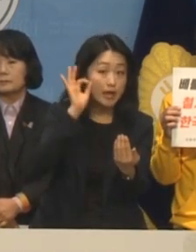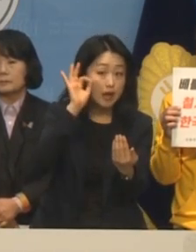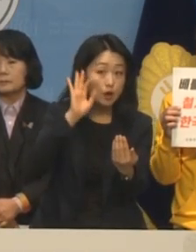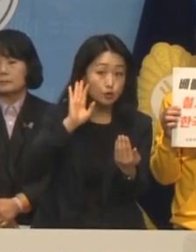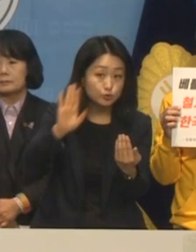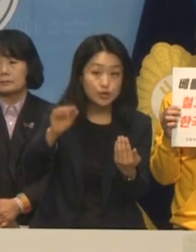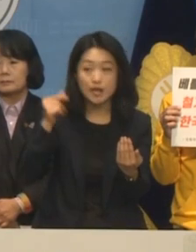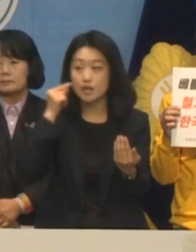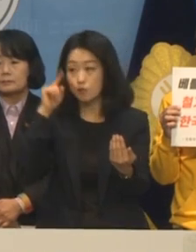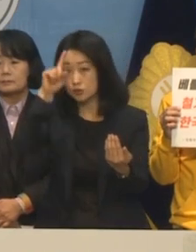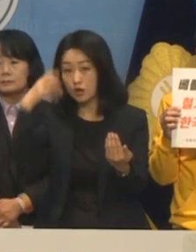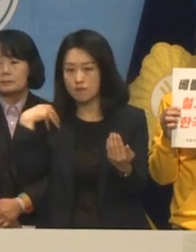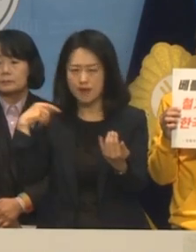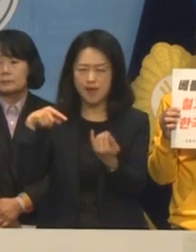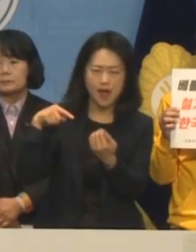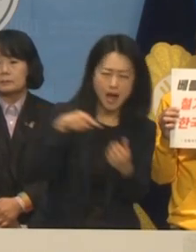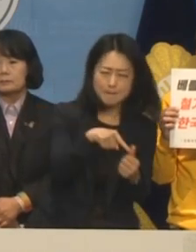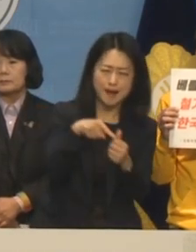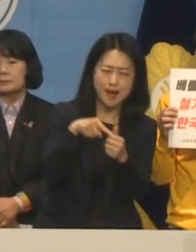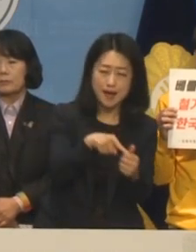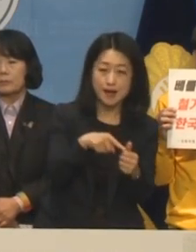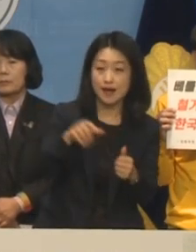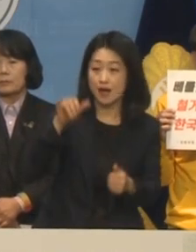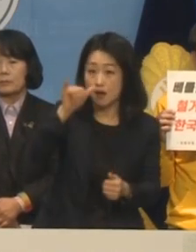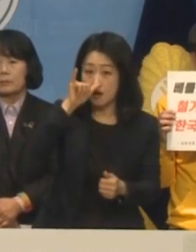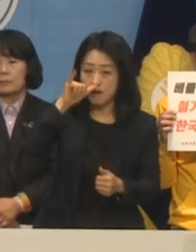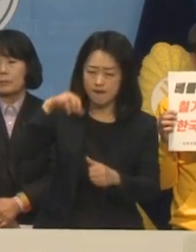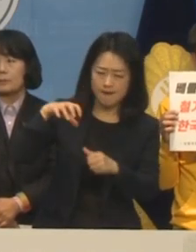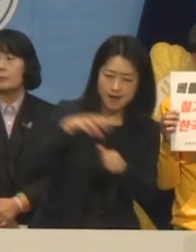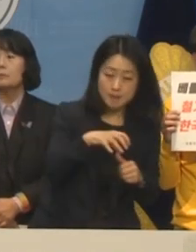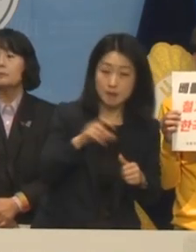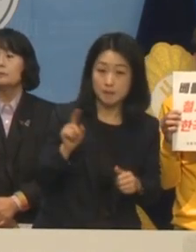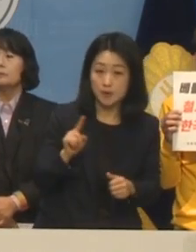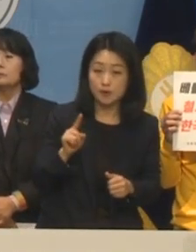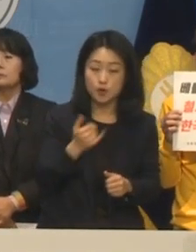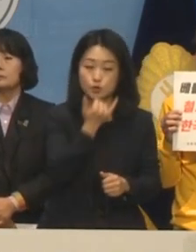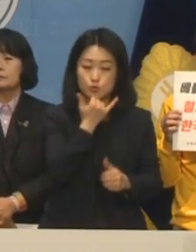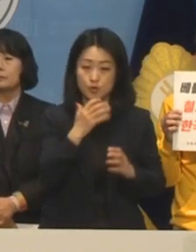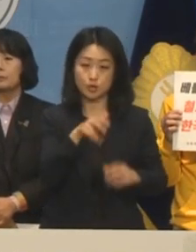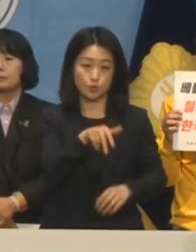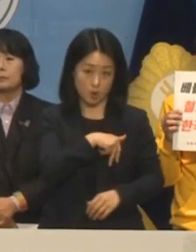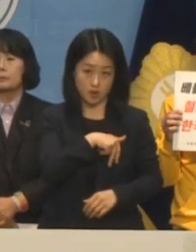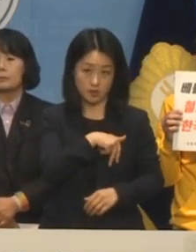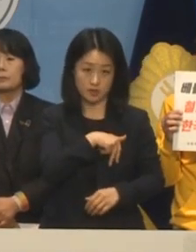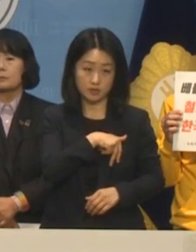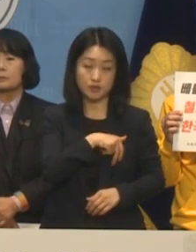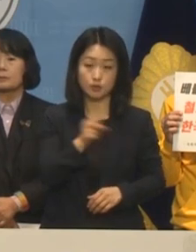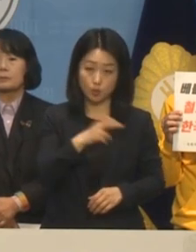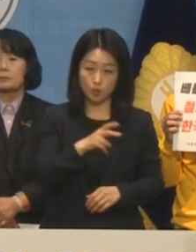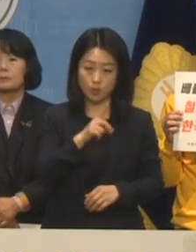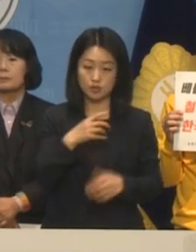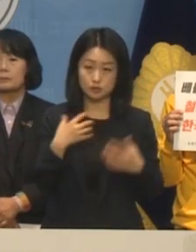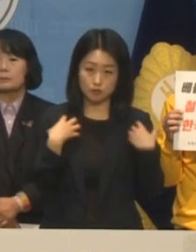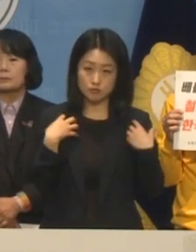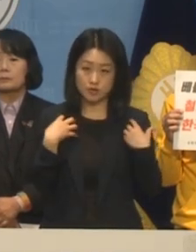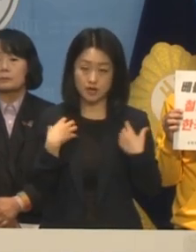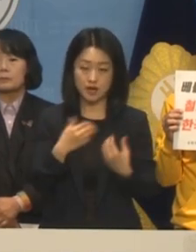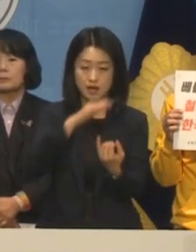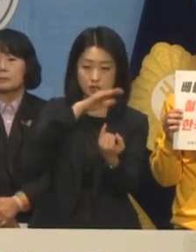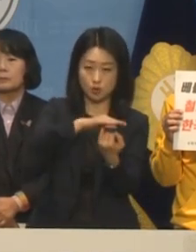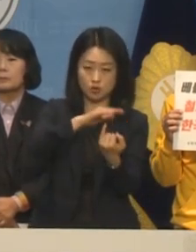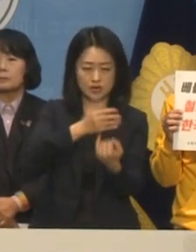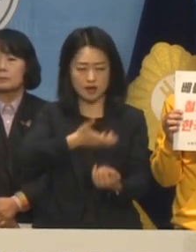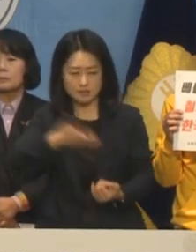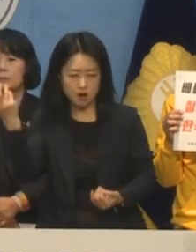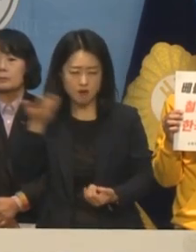만에 일본 정부의 압박에 직면했습니다. 일본 정부는 독일 정치인과 공관을 통해 지속적으로 평화의 소녀상